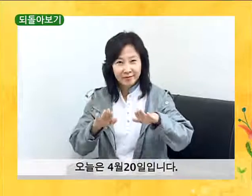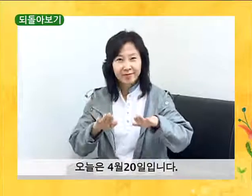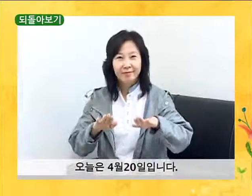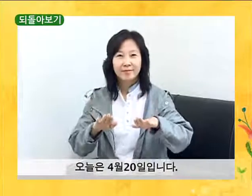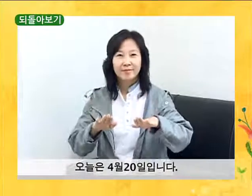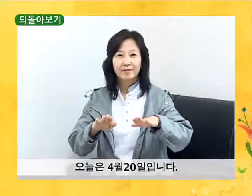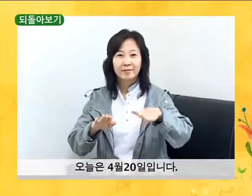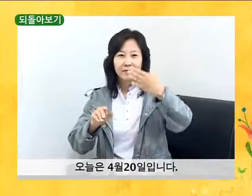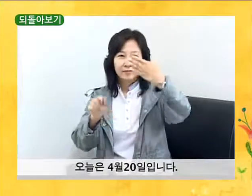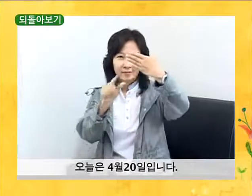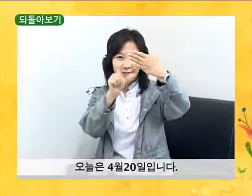한글자막 by